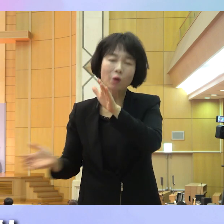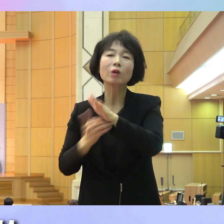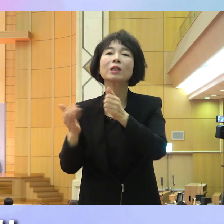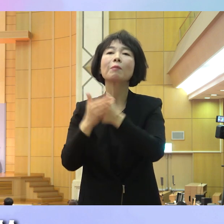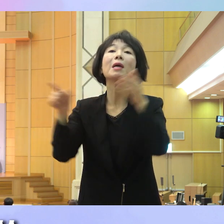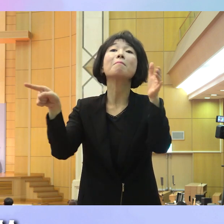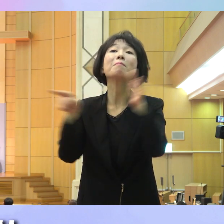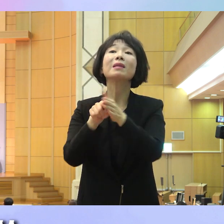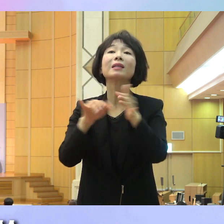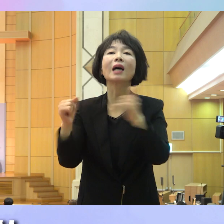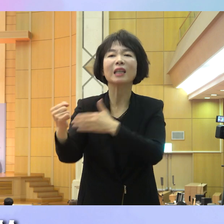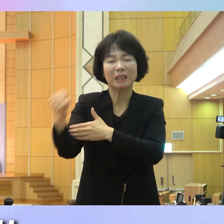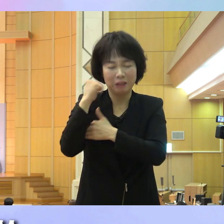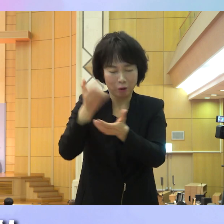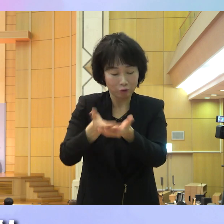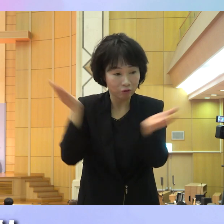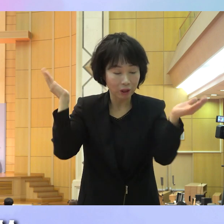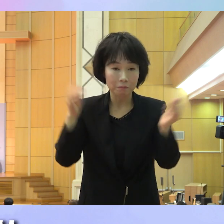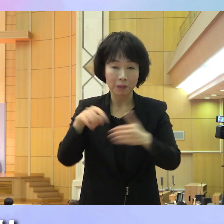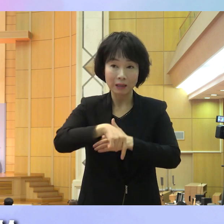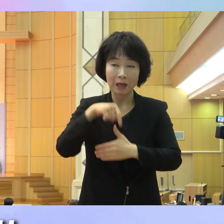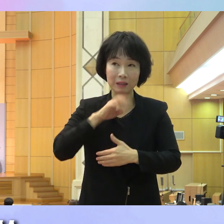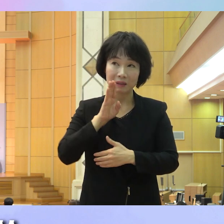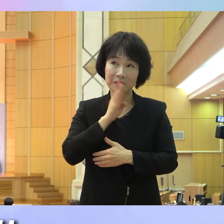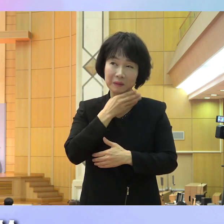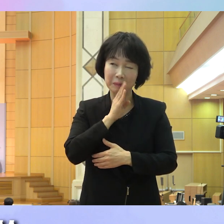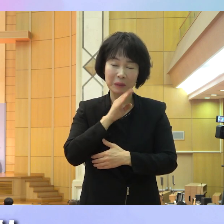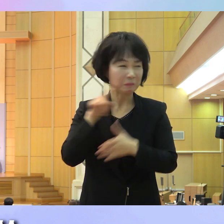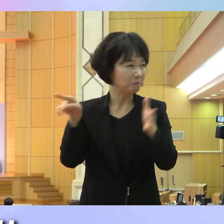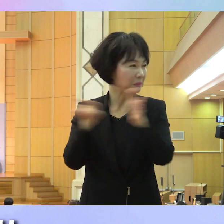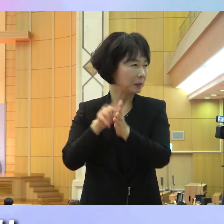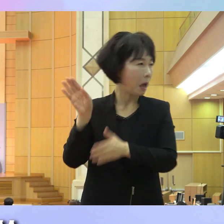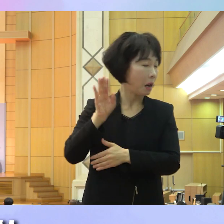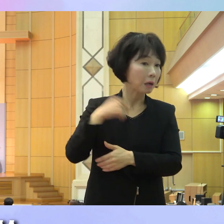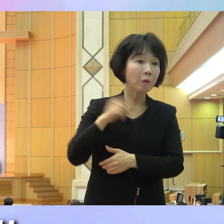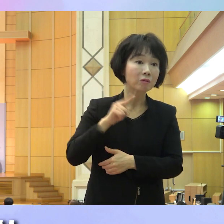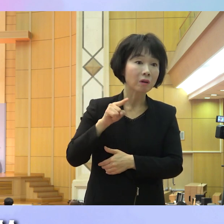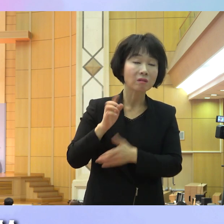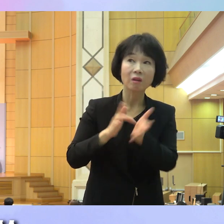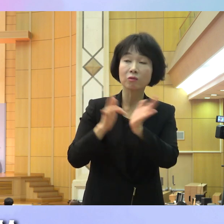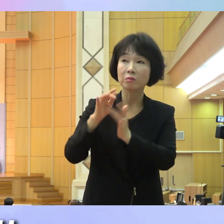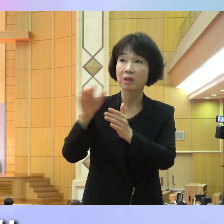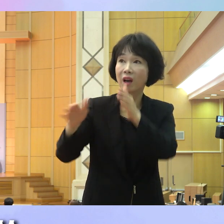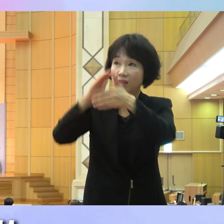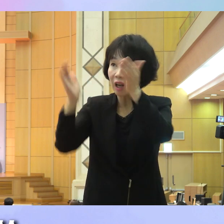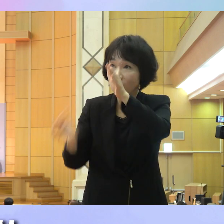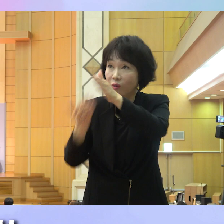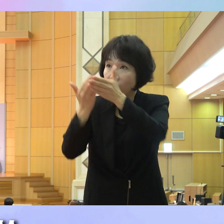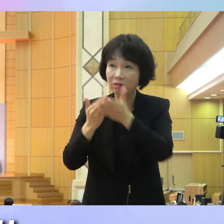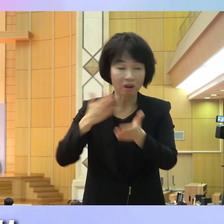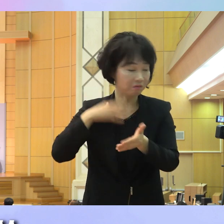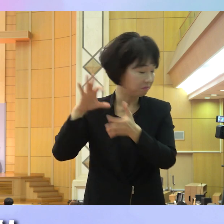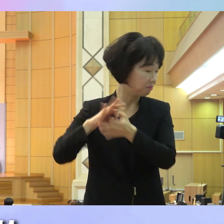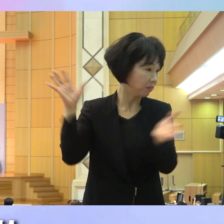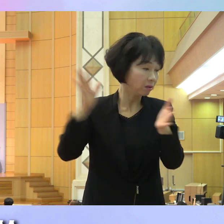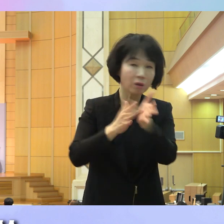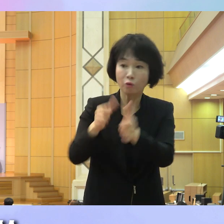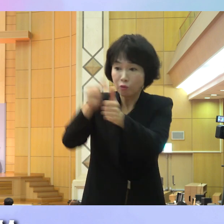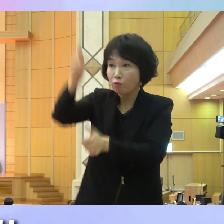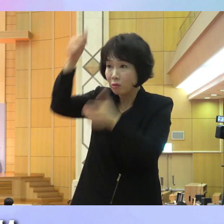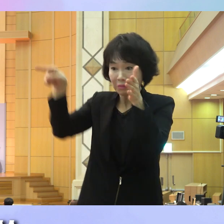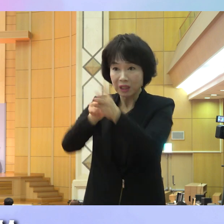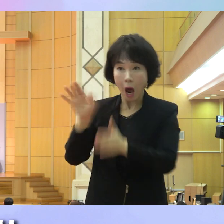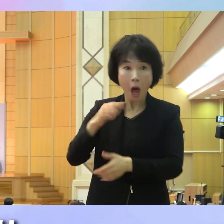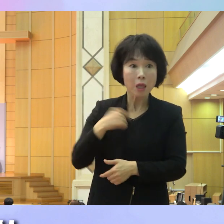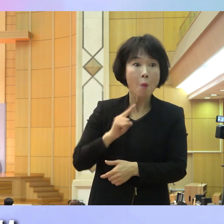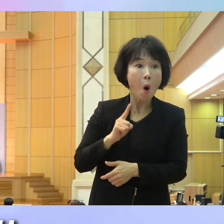자에게 역사하는 것입니다. 믿지 않는 사람하고는 예수님이 십자가에 다 이루었다 손치더라도 믿지 않으냐면 예수님을 구주로 믿지 않는